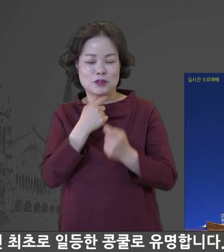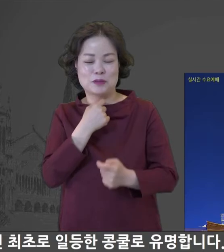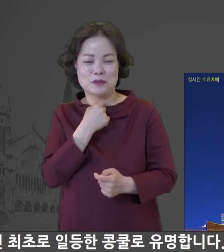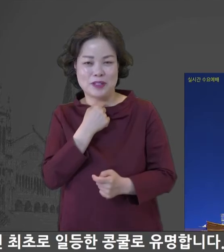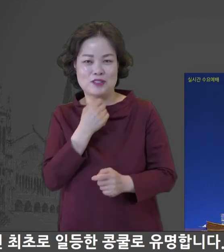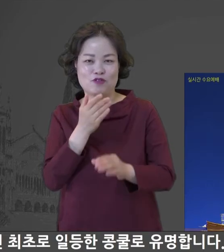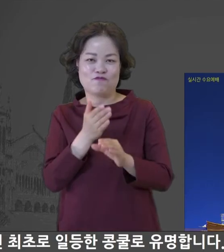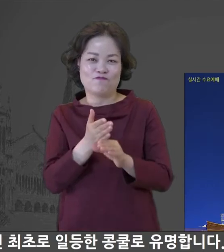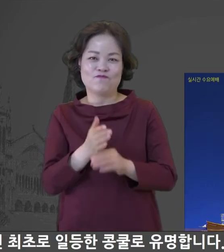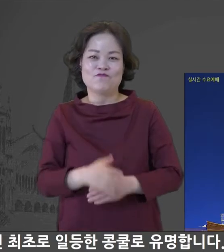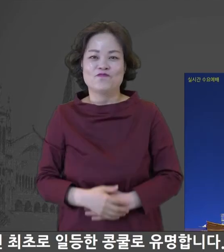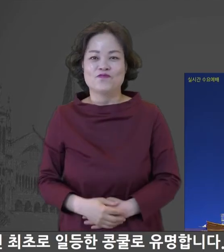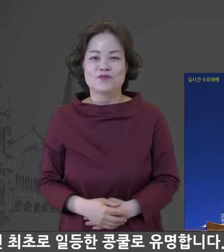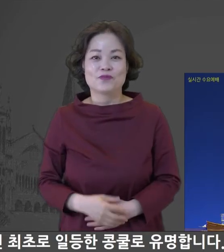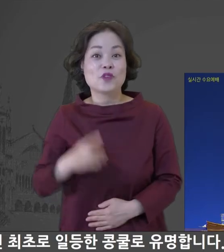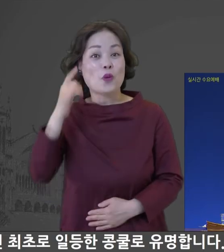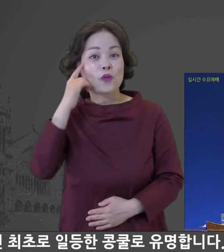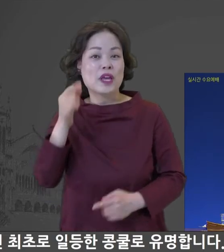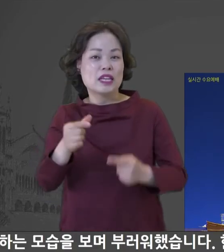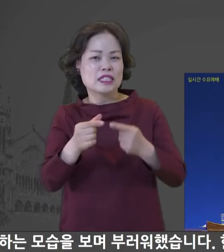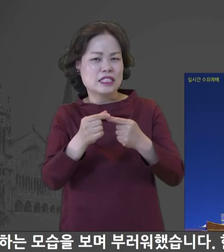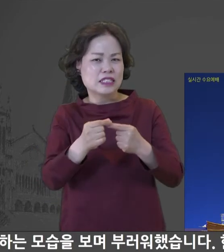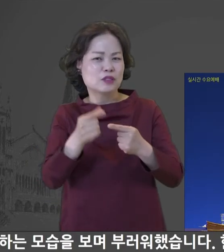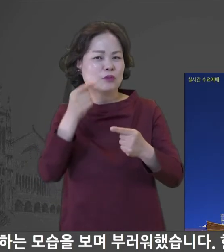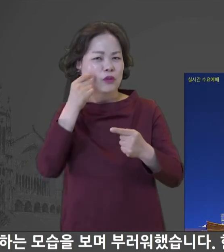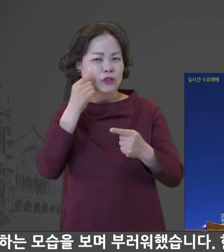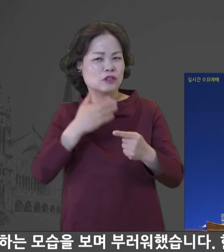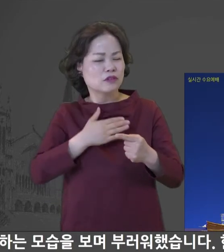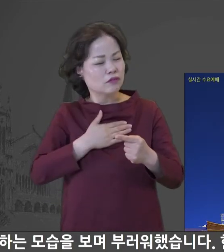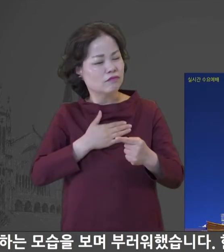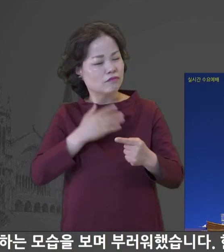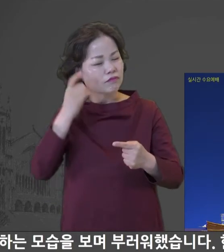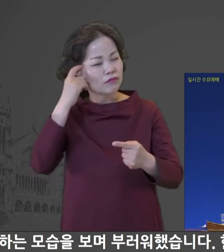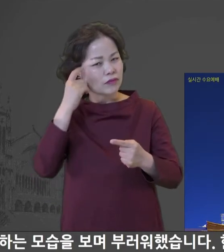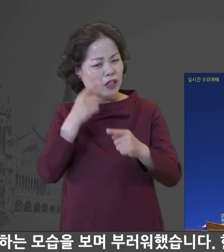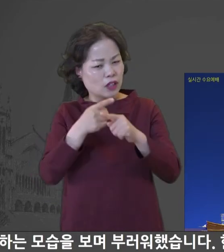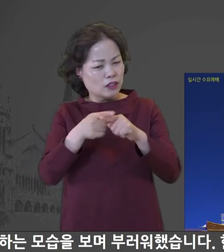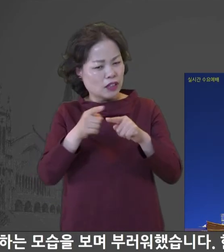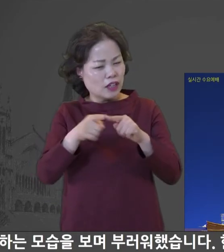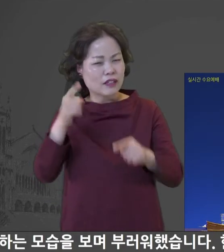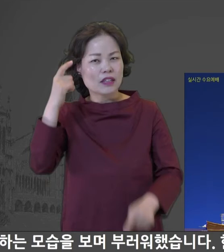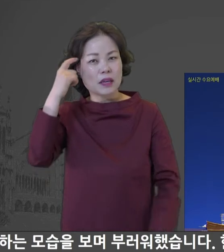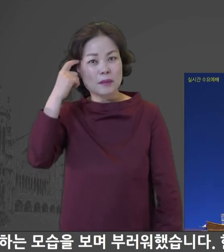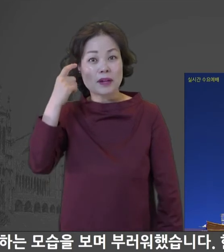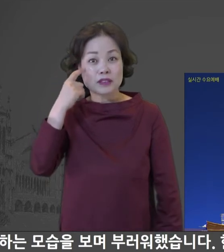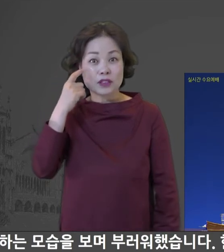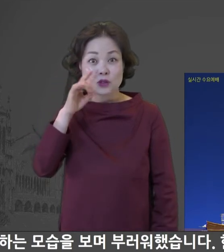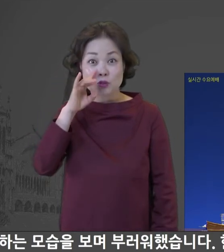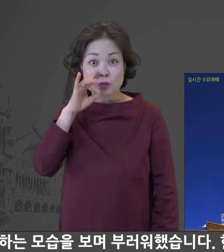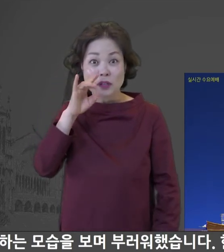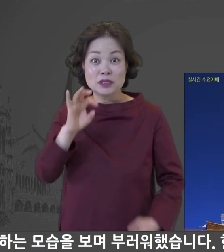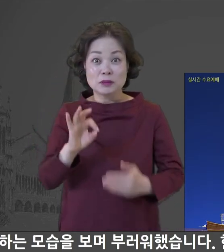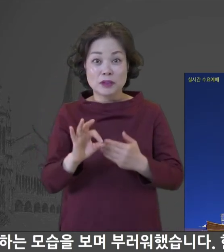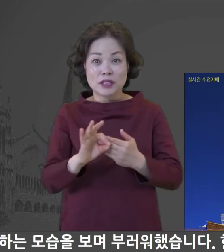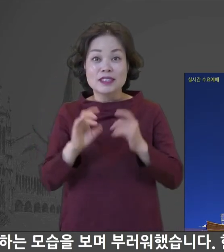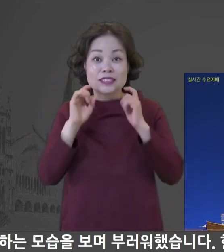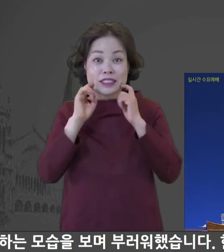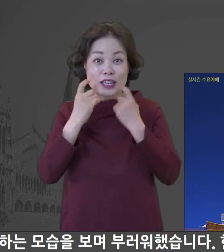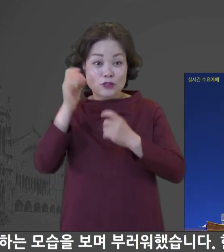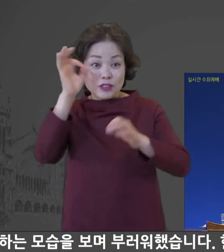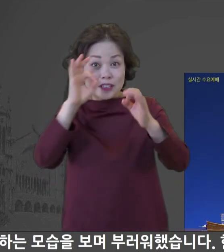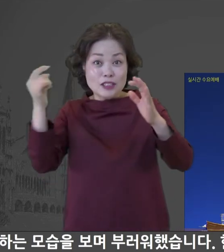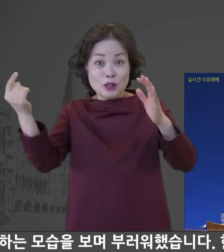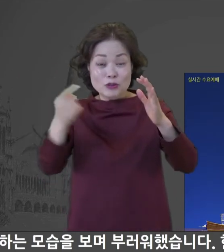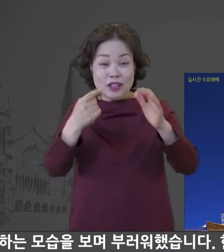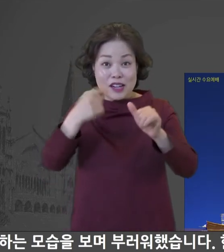있습니다. 왜 1등을 못하는가는 제 나름대로의 분석이 있는데요, 혹시 궁금하신 분은 개인적으로 찾아오시면